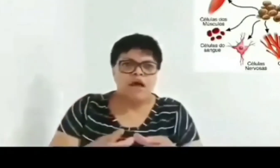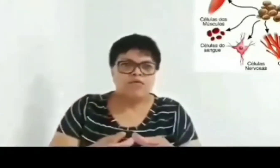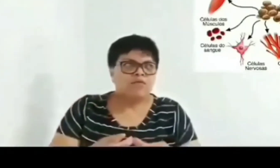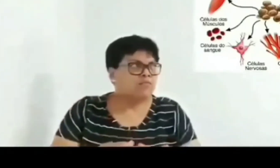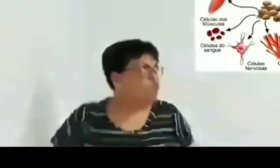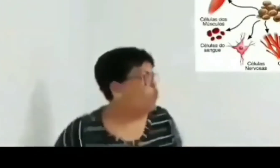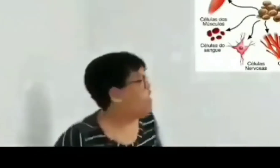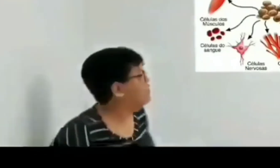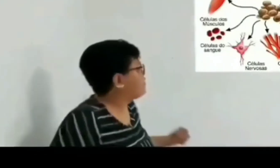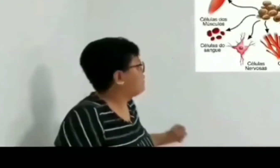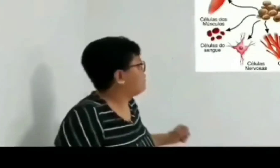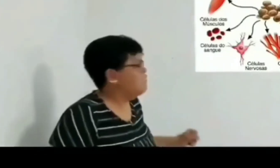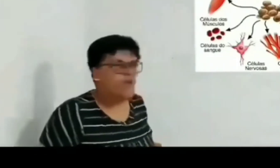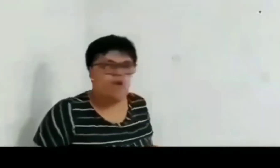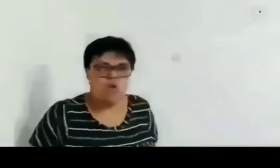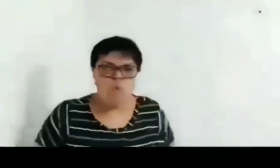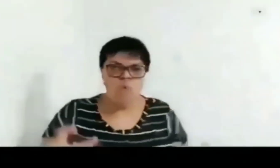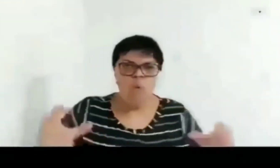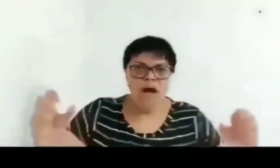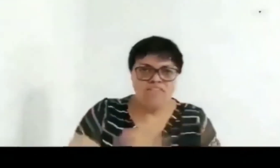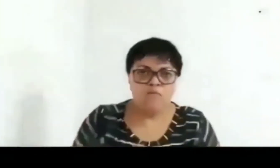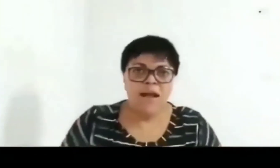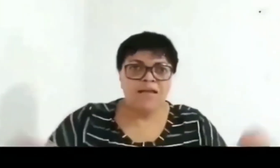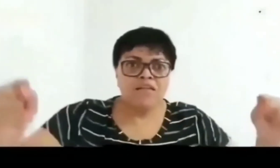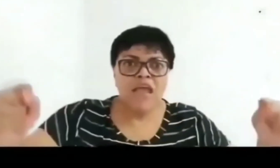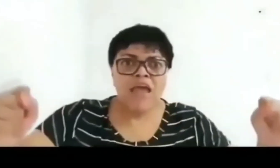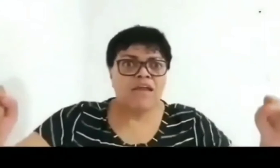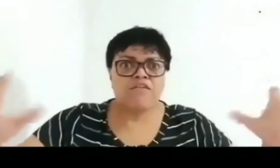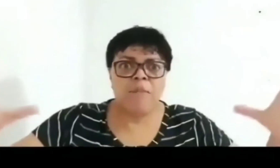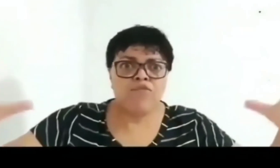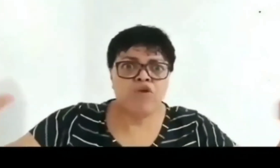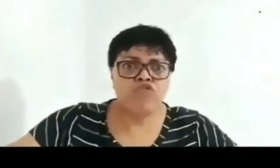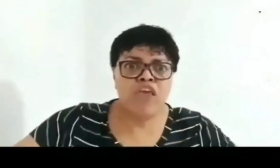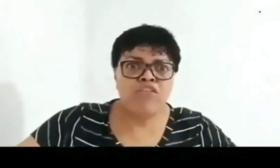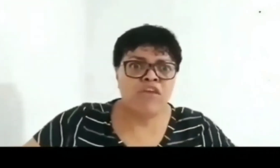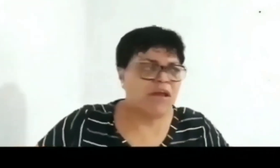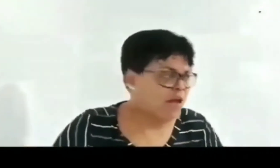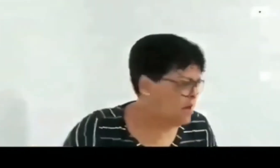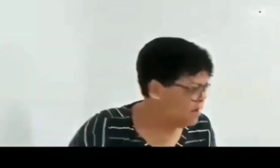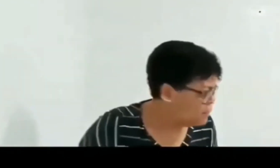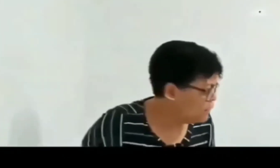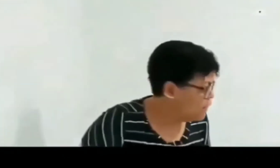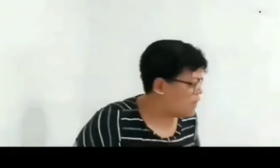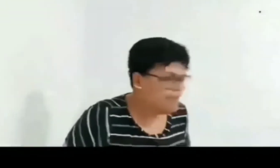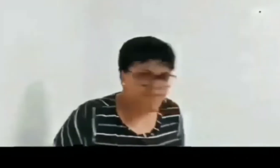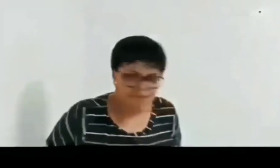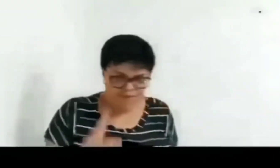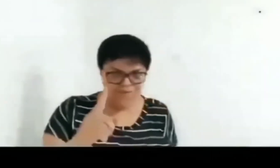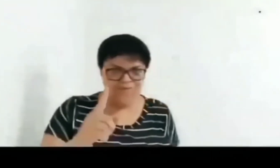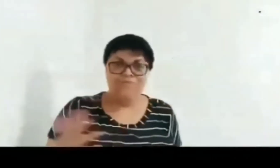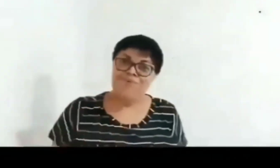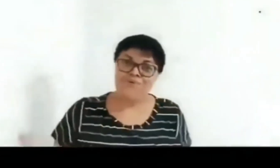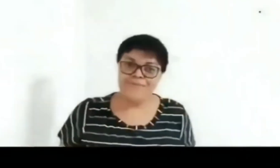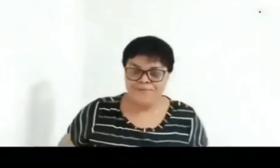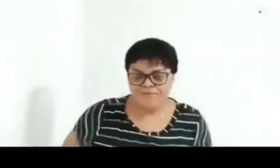e causam doenças, como as bactérias patogênicas. Tá vendo? Pois